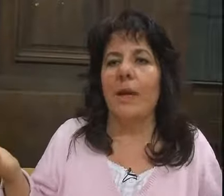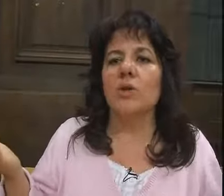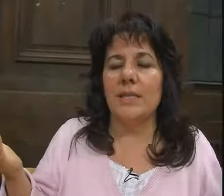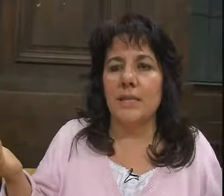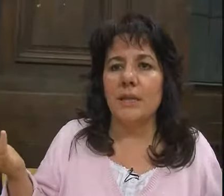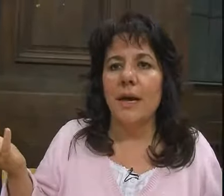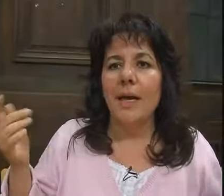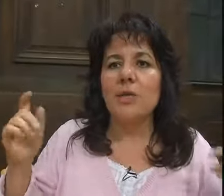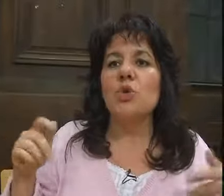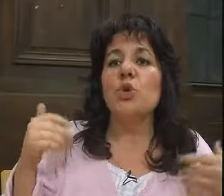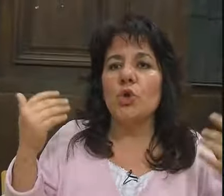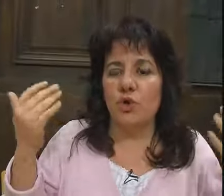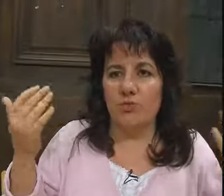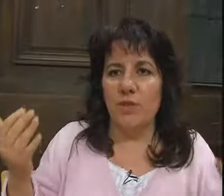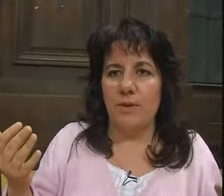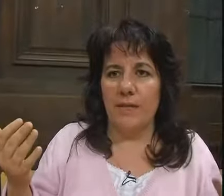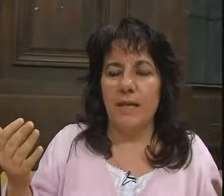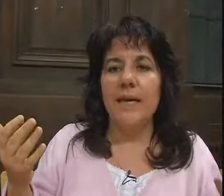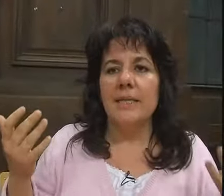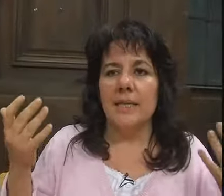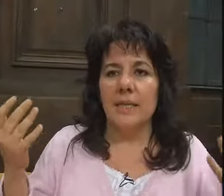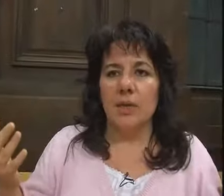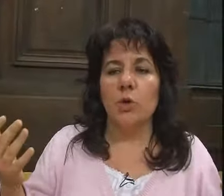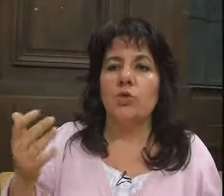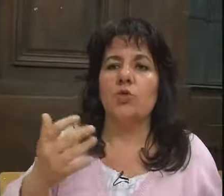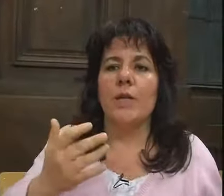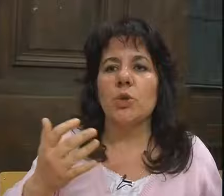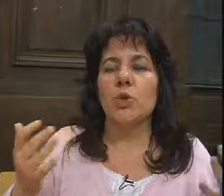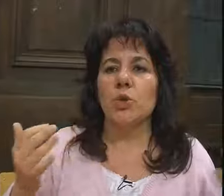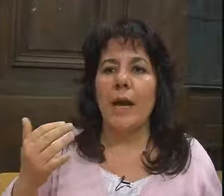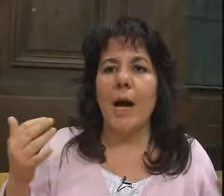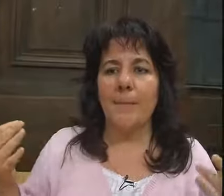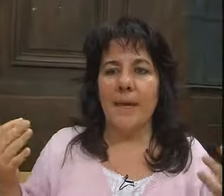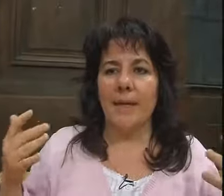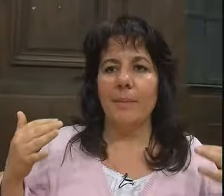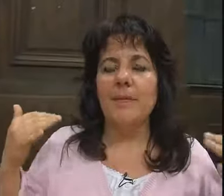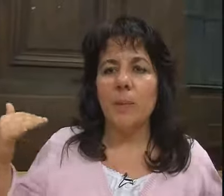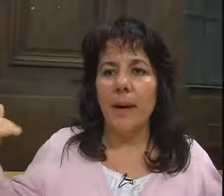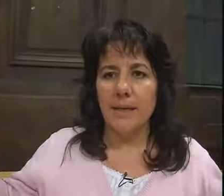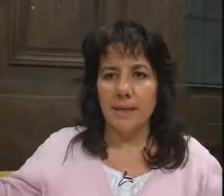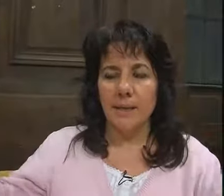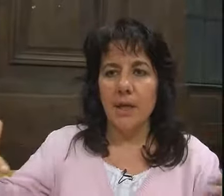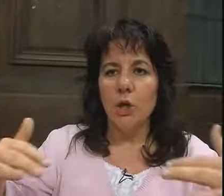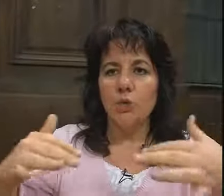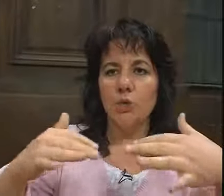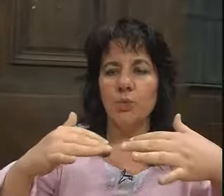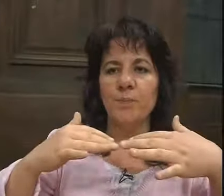langue des signes, est une structure visuelle. C'est-à-dire que toute la structure, la grammaire et la mise en place